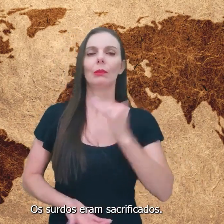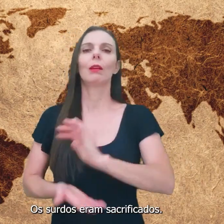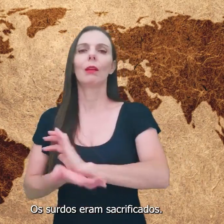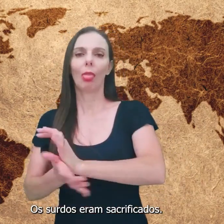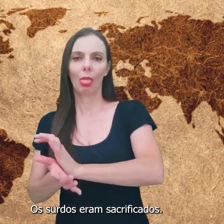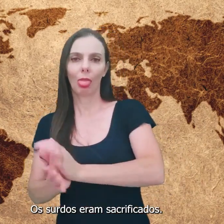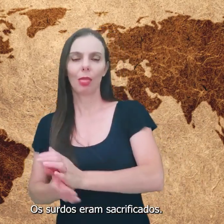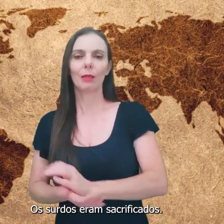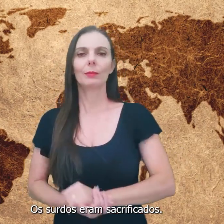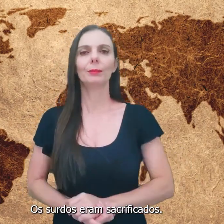sacrificados.